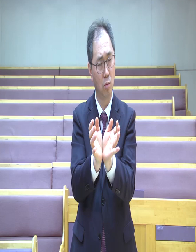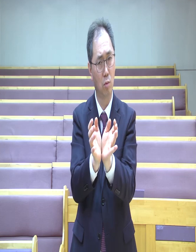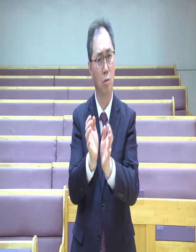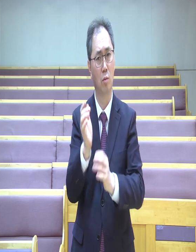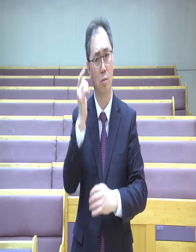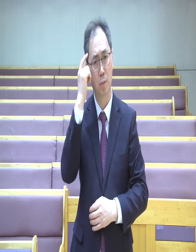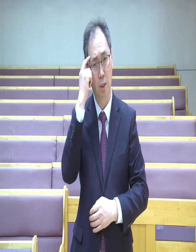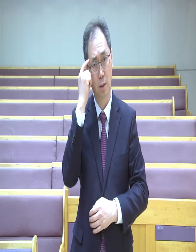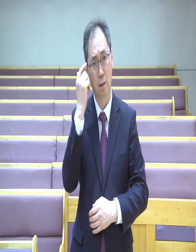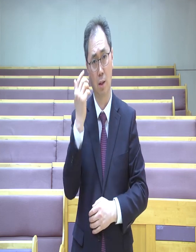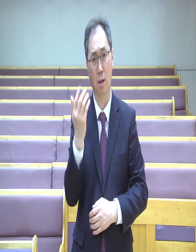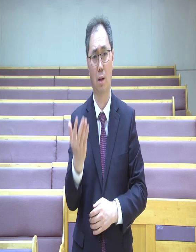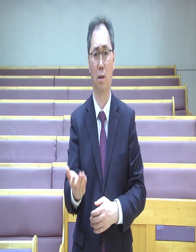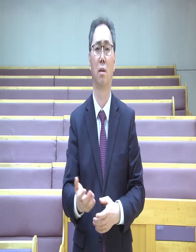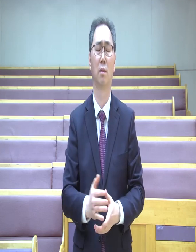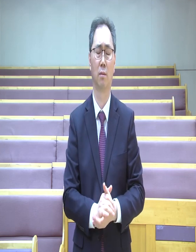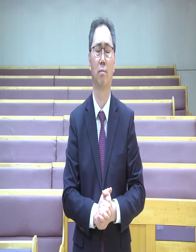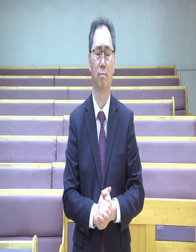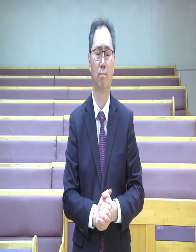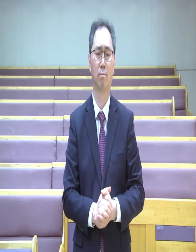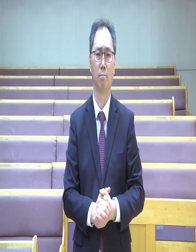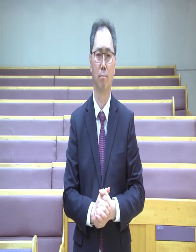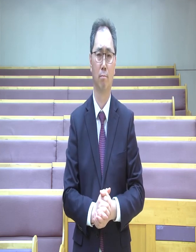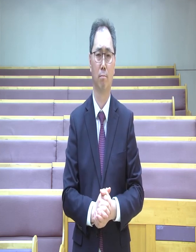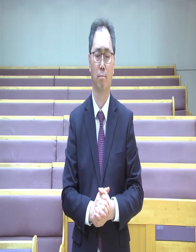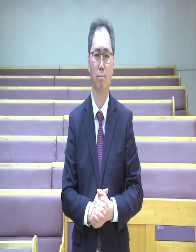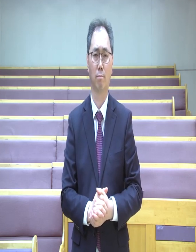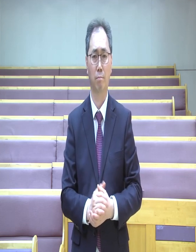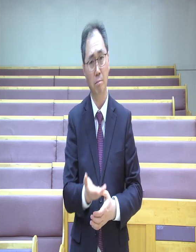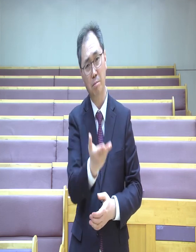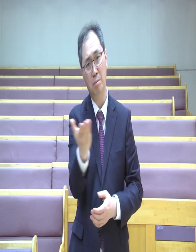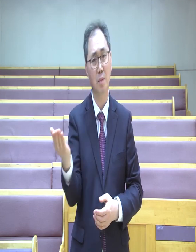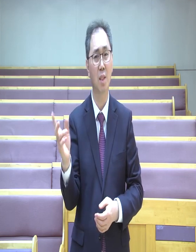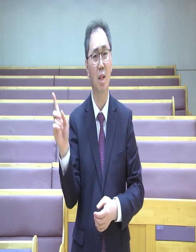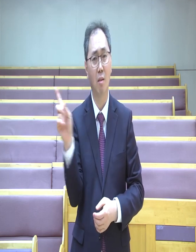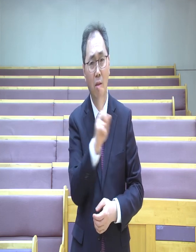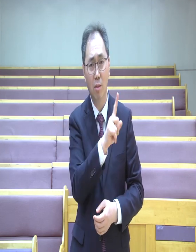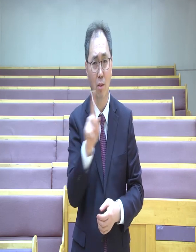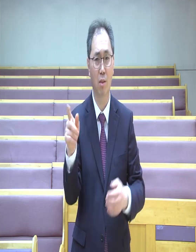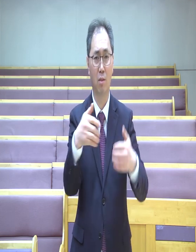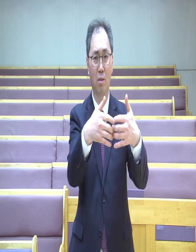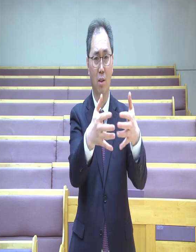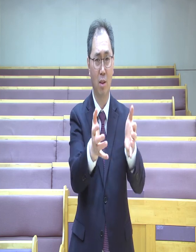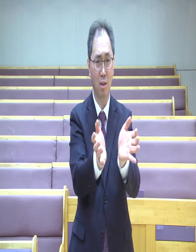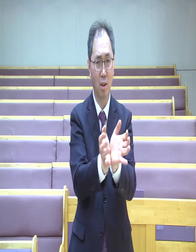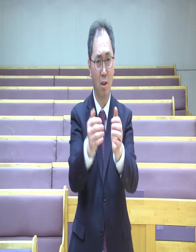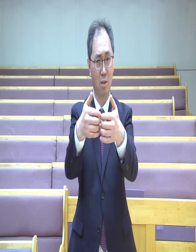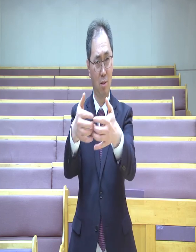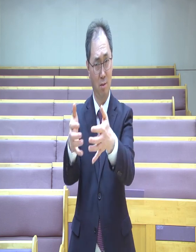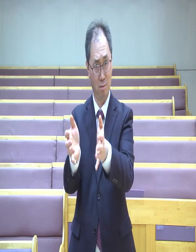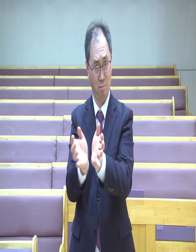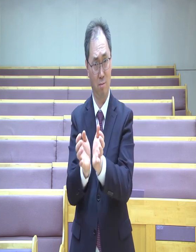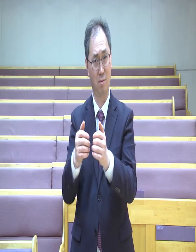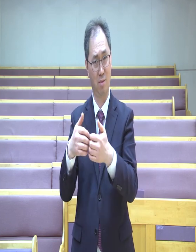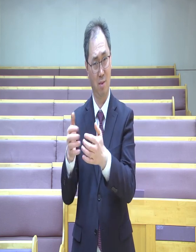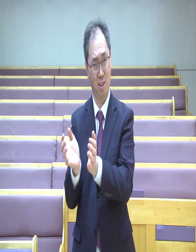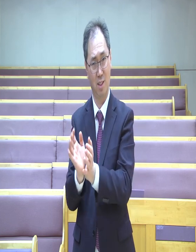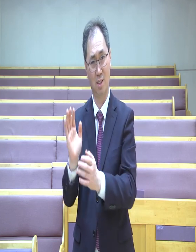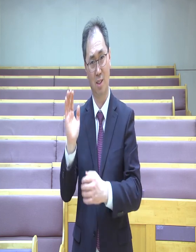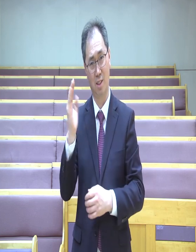요한의 모습이십니까? 여러분, 과연 어디에 계십니까?